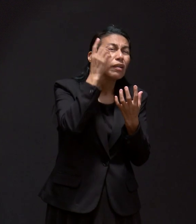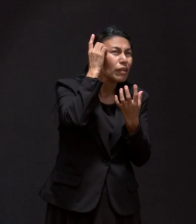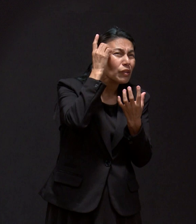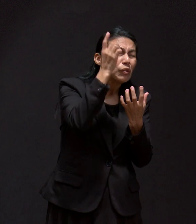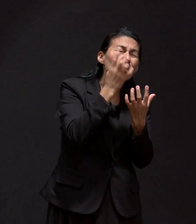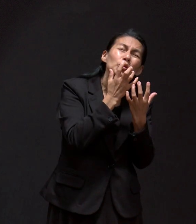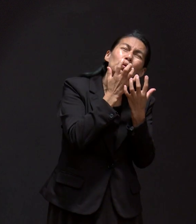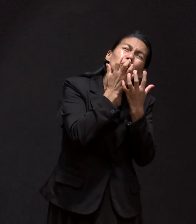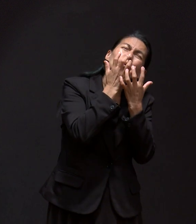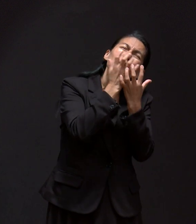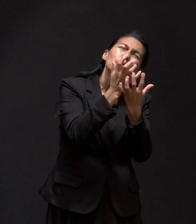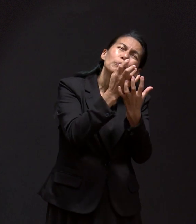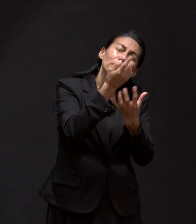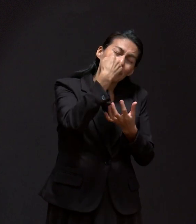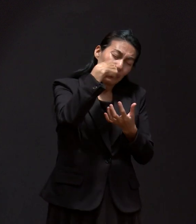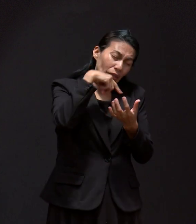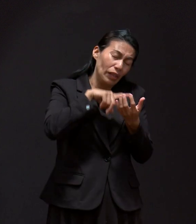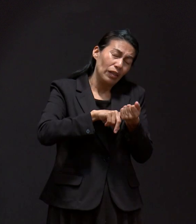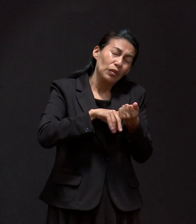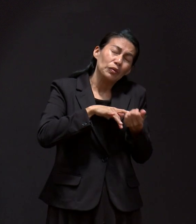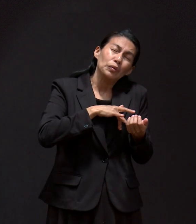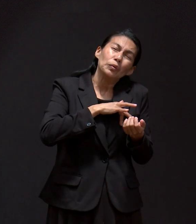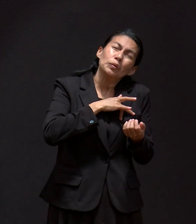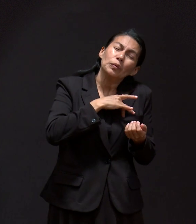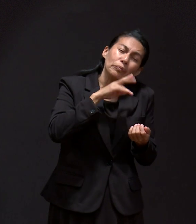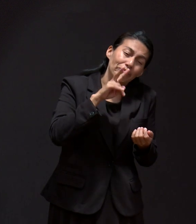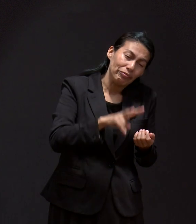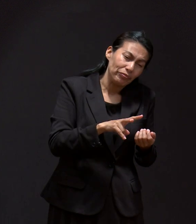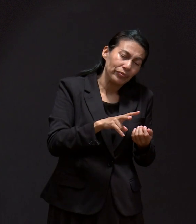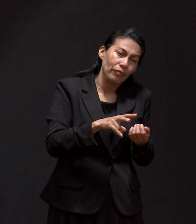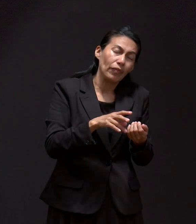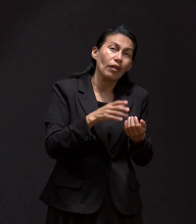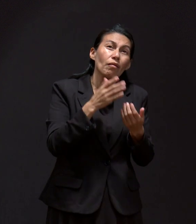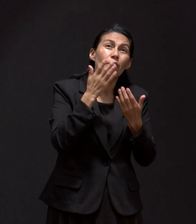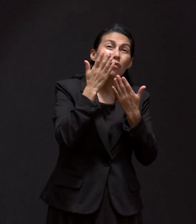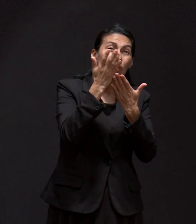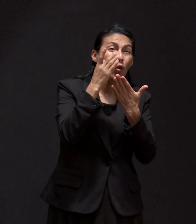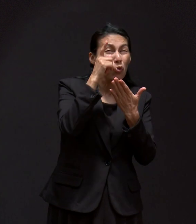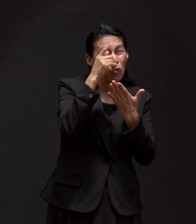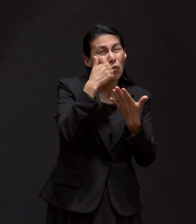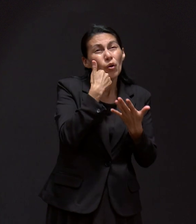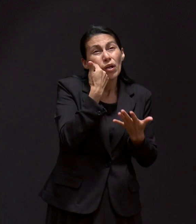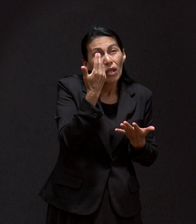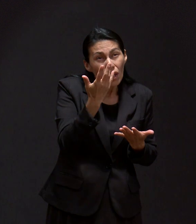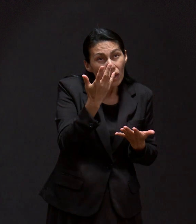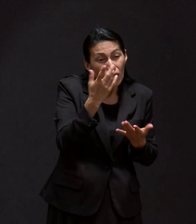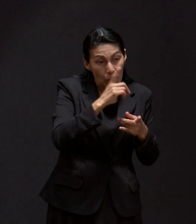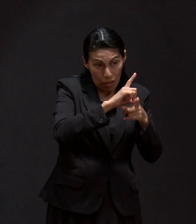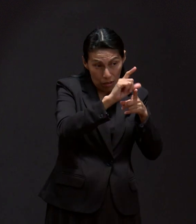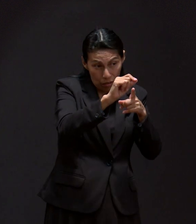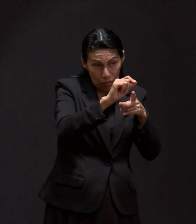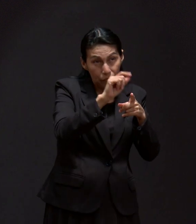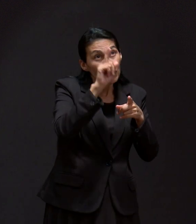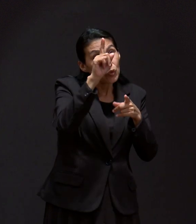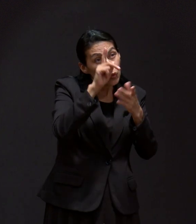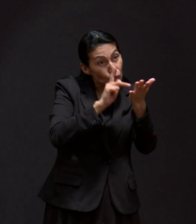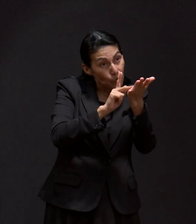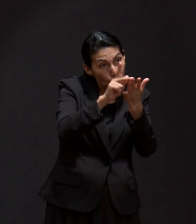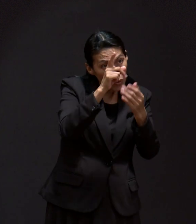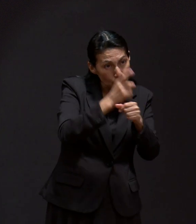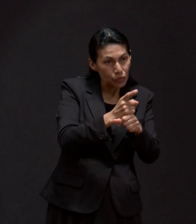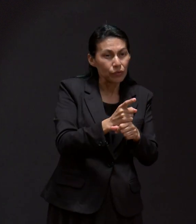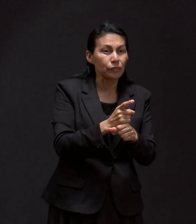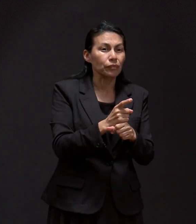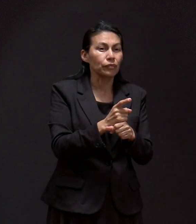fuerte de tu parte de manera íntima y pidiendo a dios que si fuera su voluntad tú